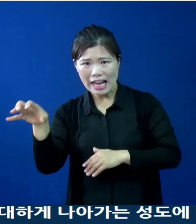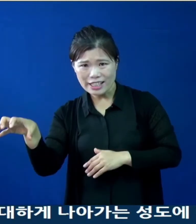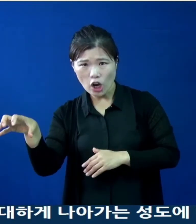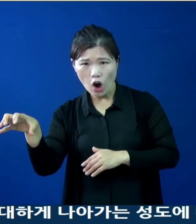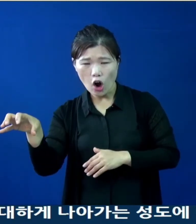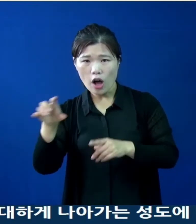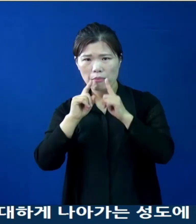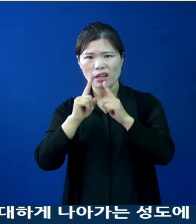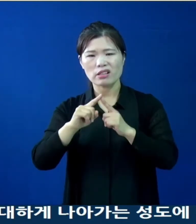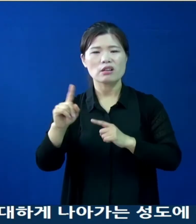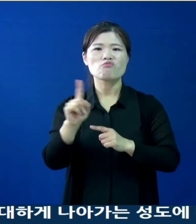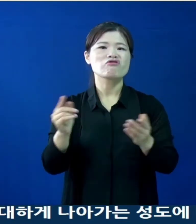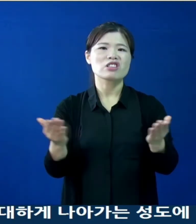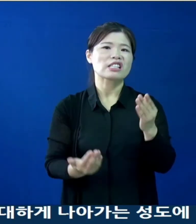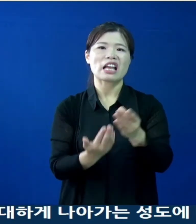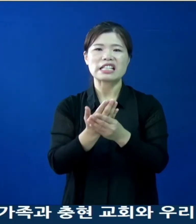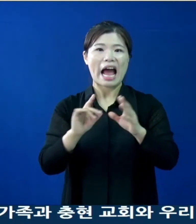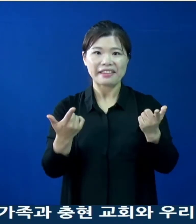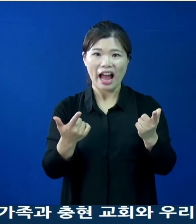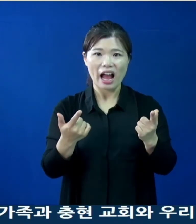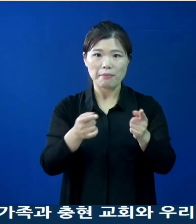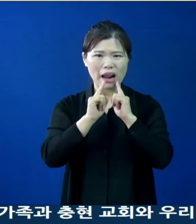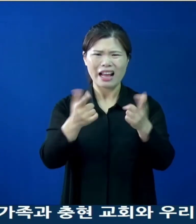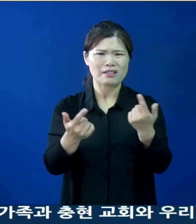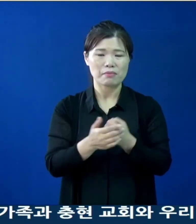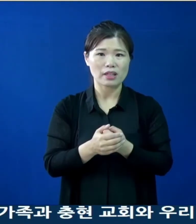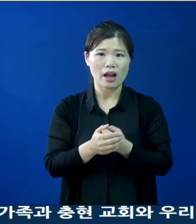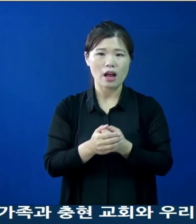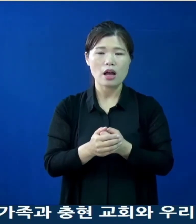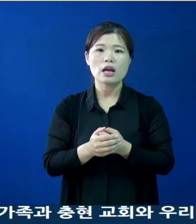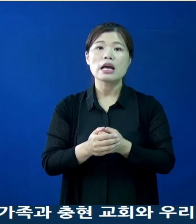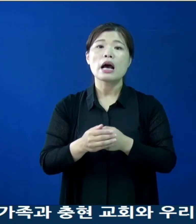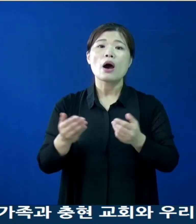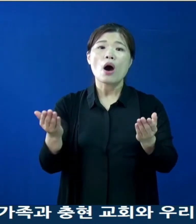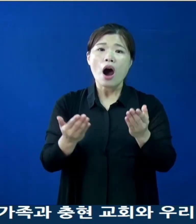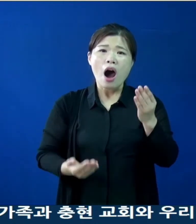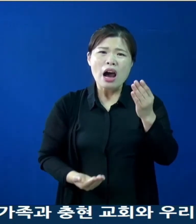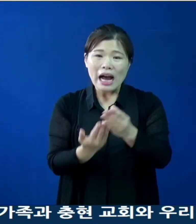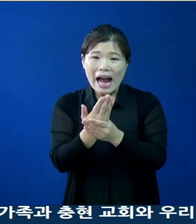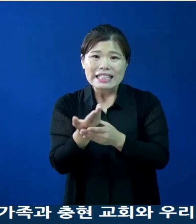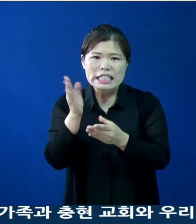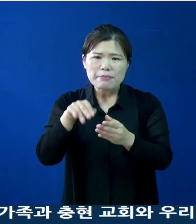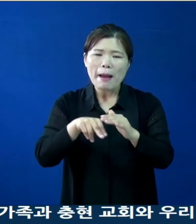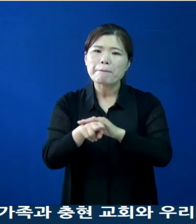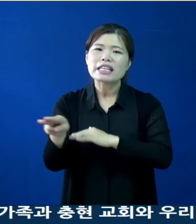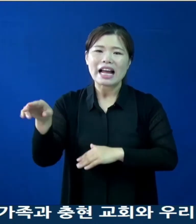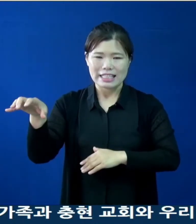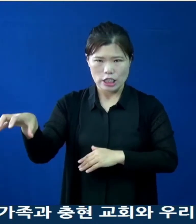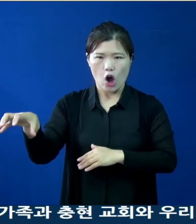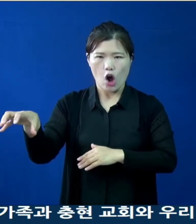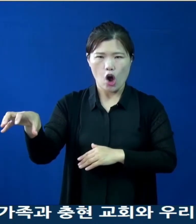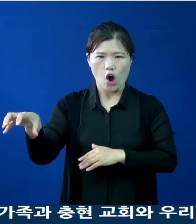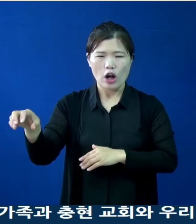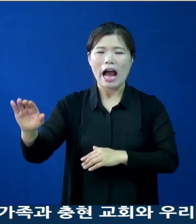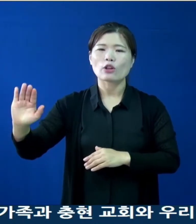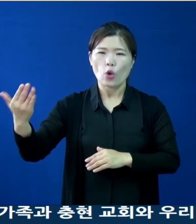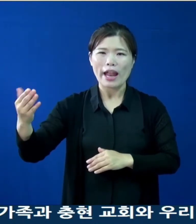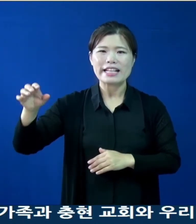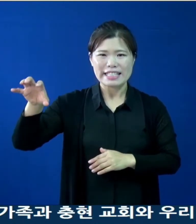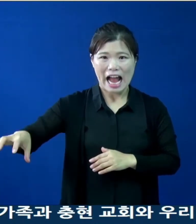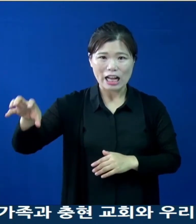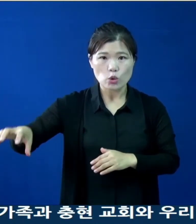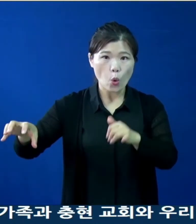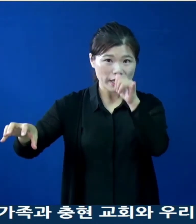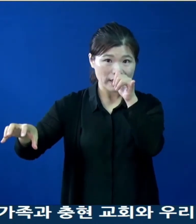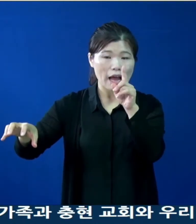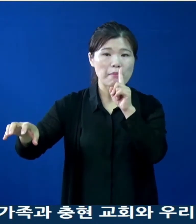뜻이 아닙니다. 문제가 일어났는데, 상황이 어려운데 피난처가 될 수 있는 장소가 있다는 것이죠. 피난처에